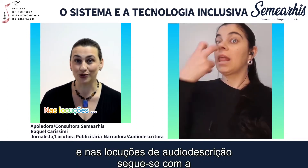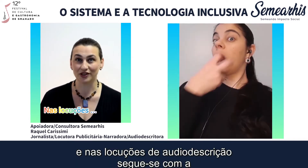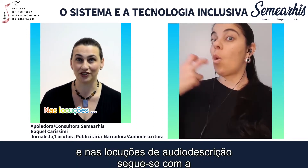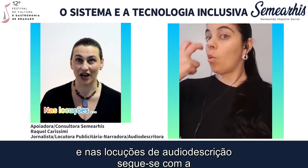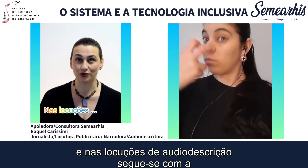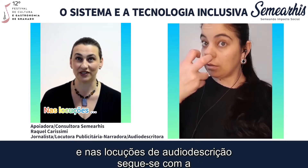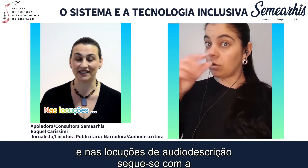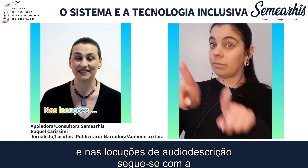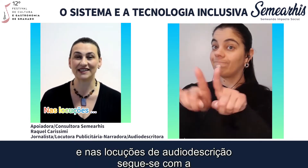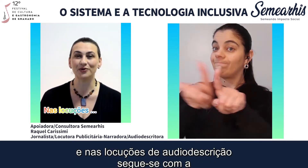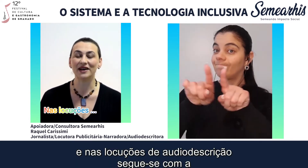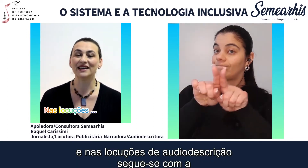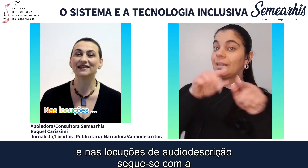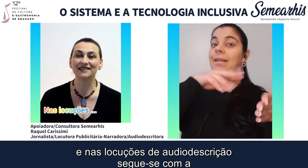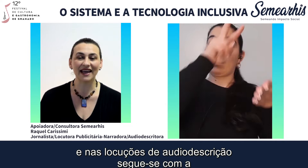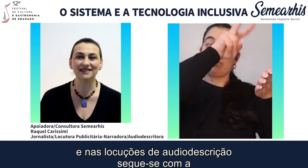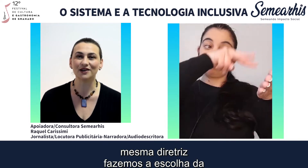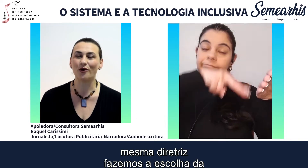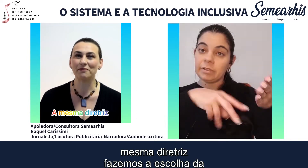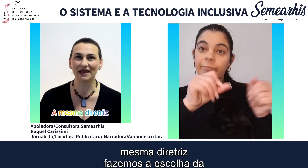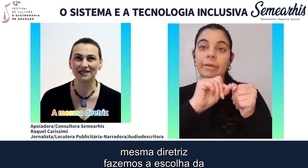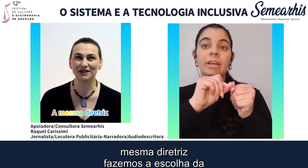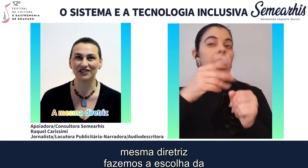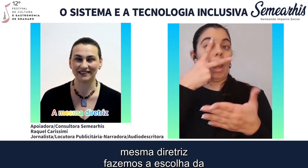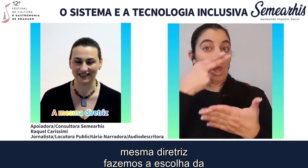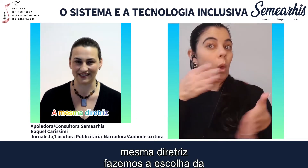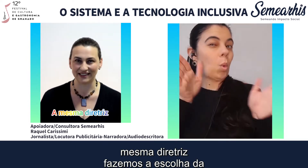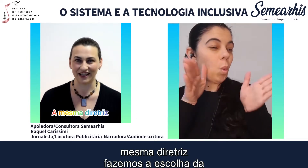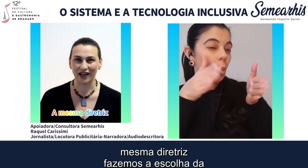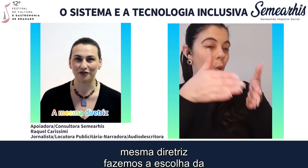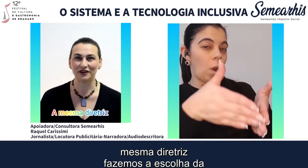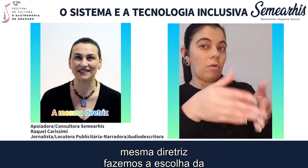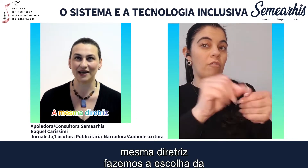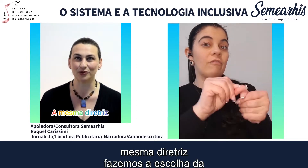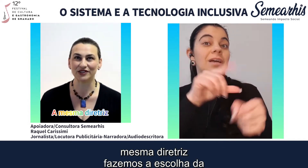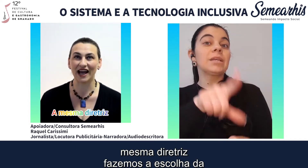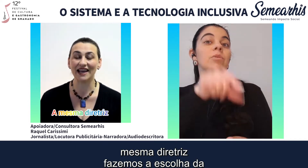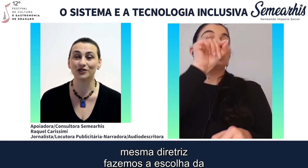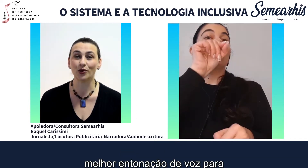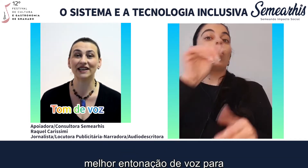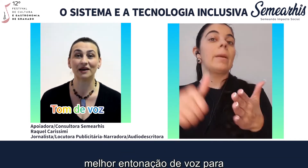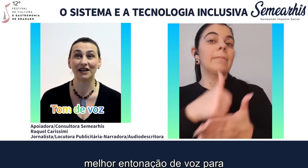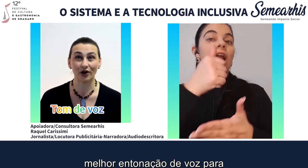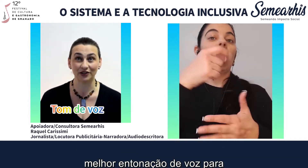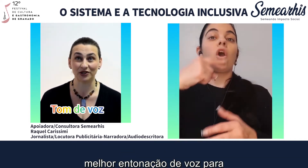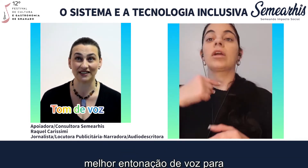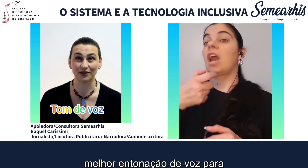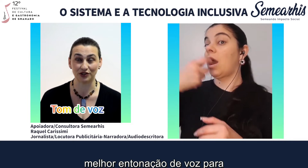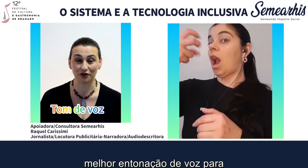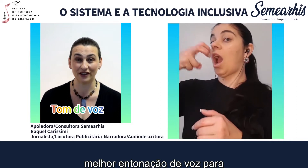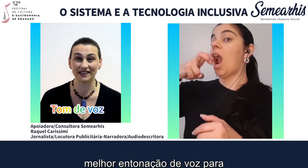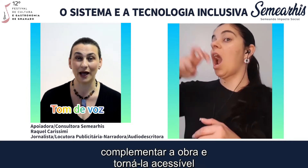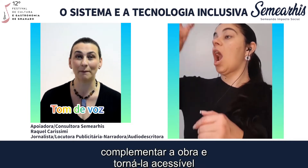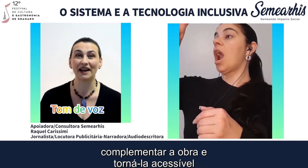nas locuções de audiodescrição, segue-se com a mesma diretriz. Fazemos a escolha da melhor entonação